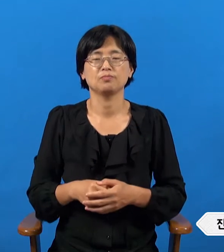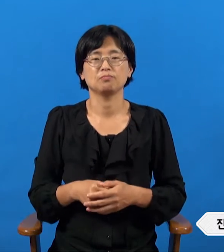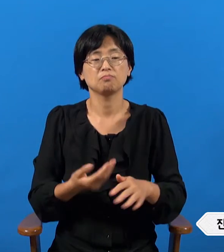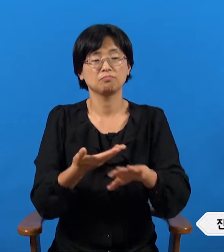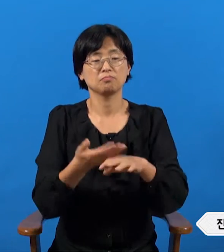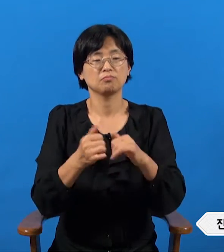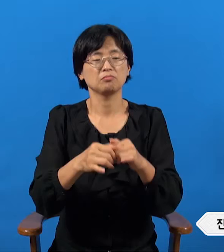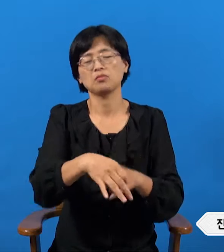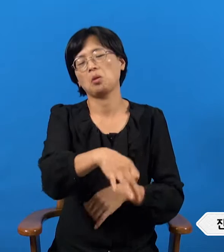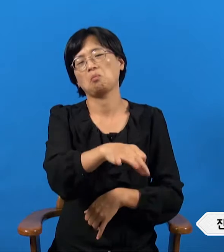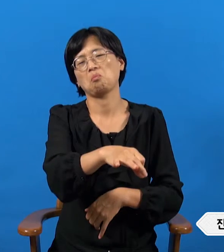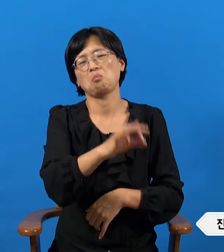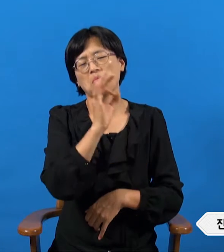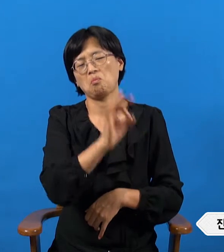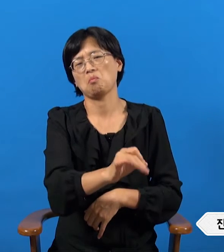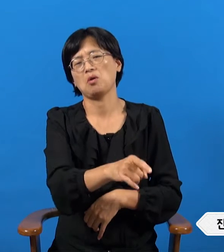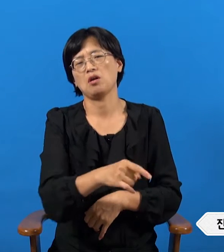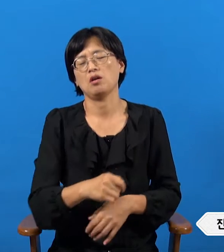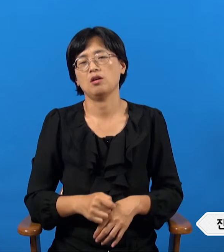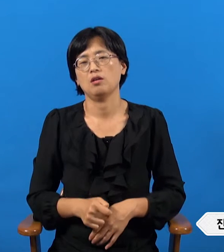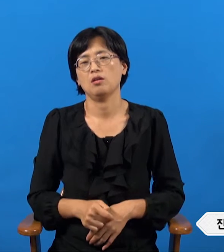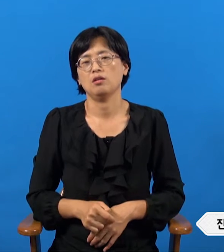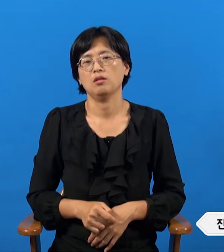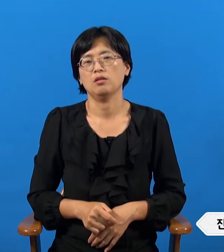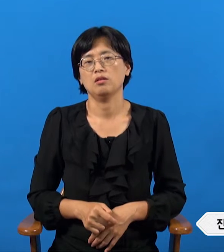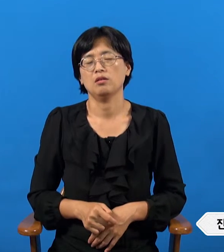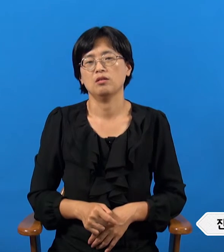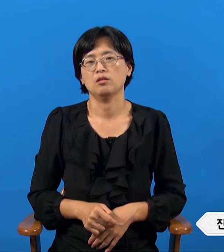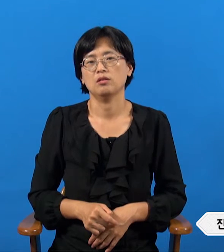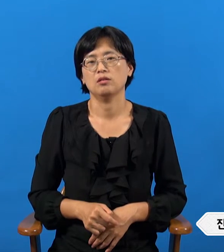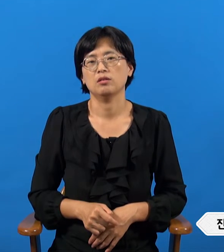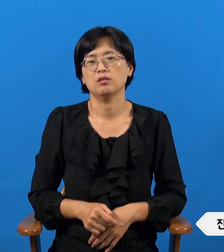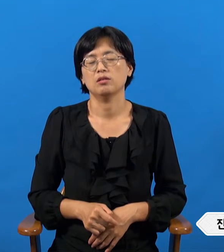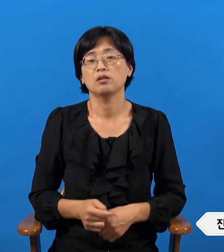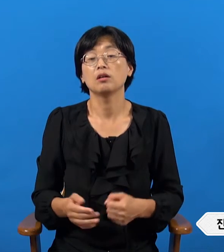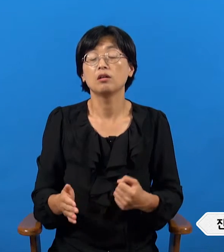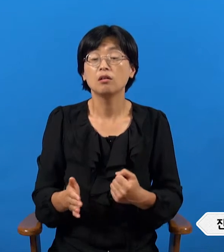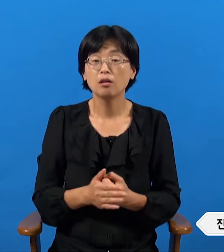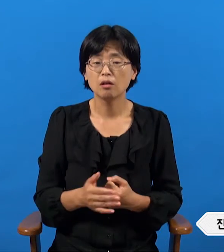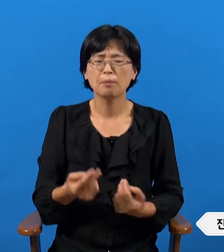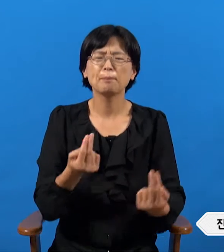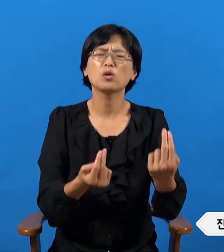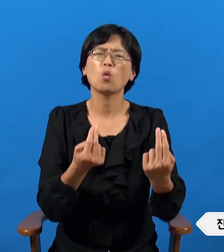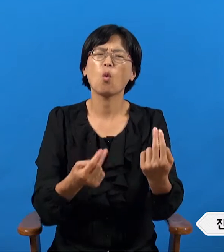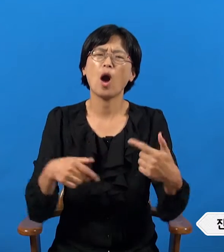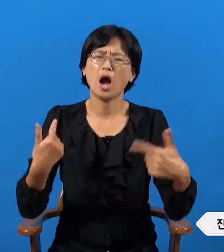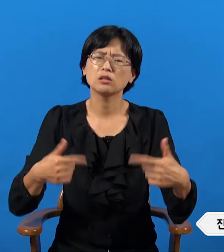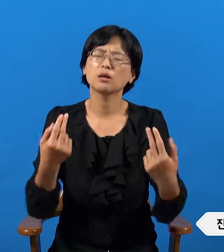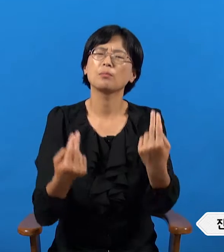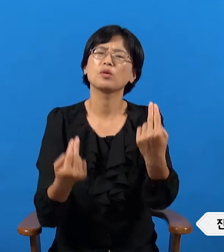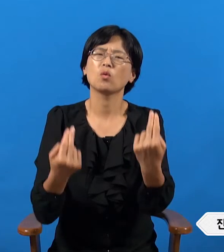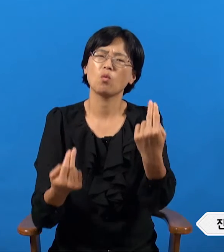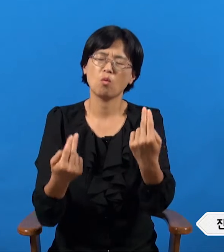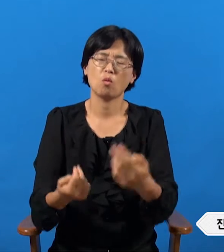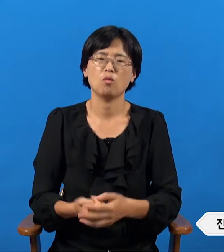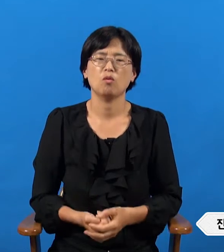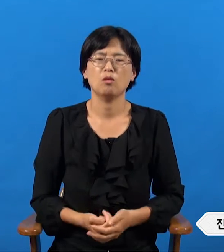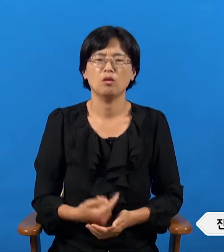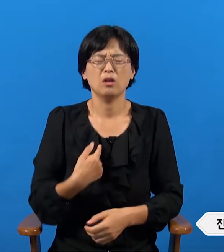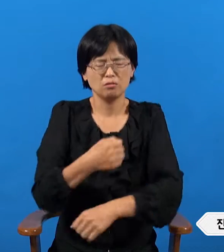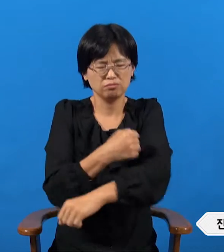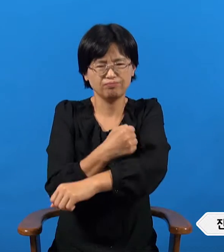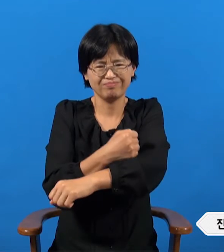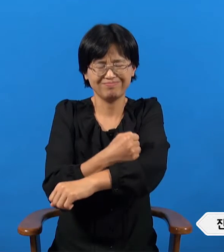됩니다. 그리고 항상 남의 것들은 더 좋아 보입니다. 그래서 옆에서 봅니다. 내가 내 것들을